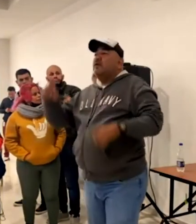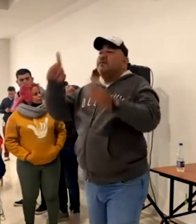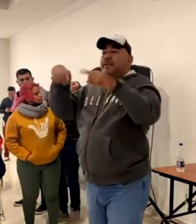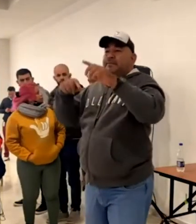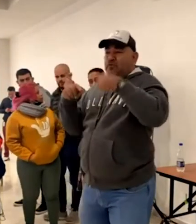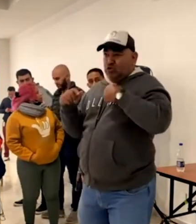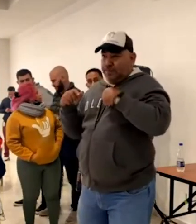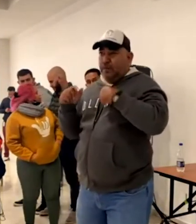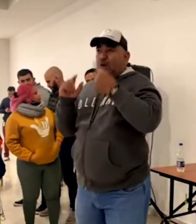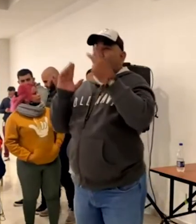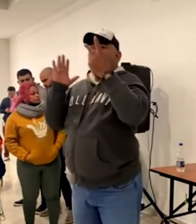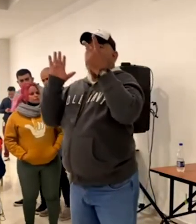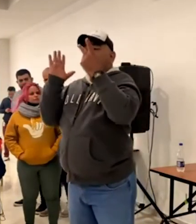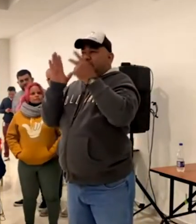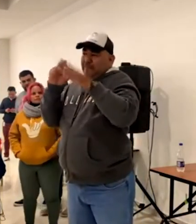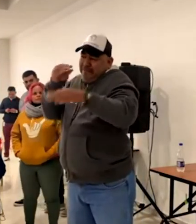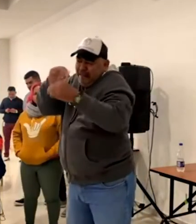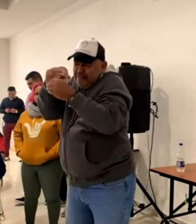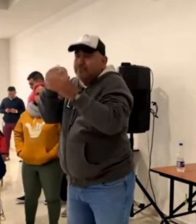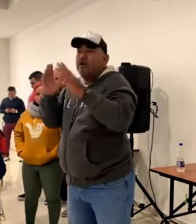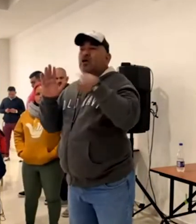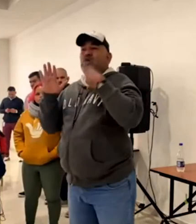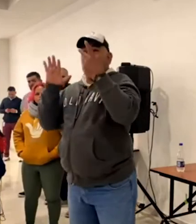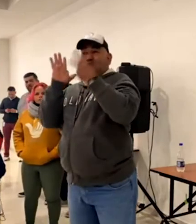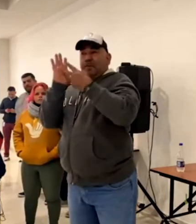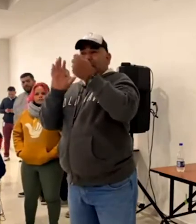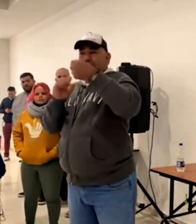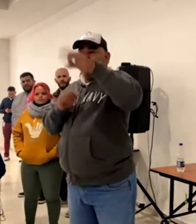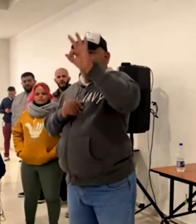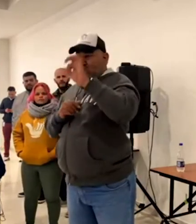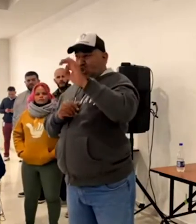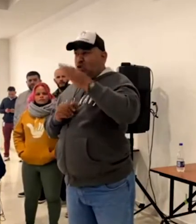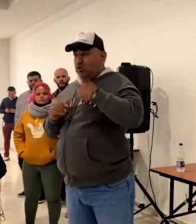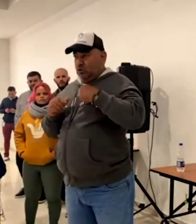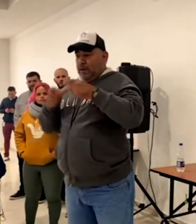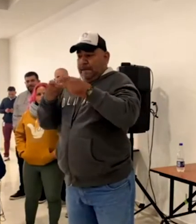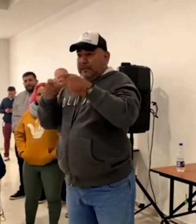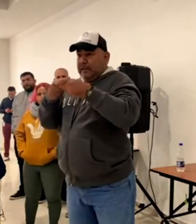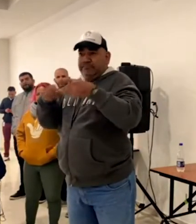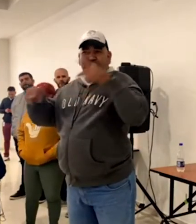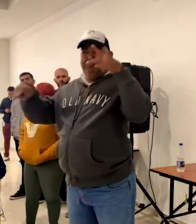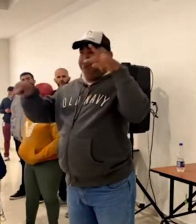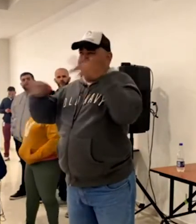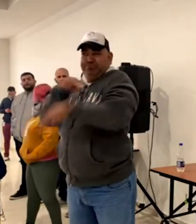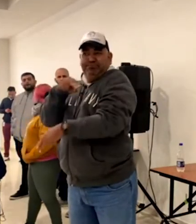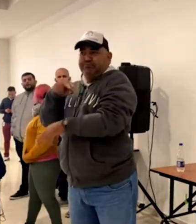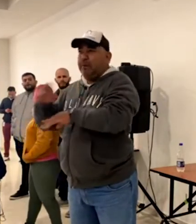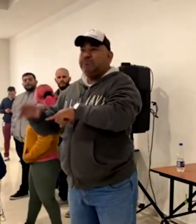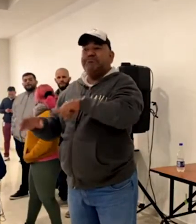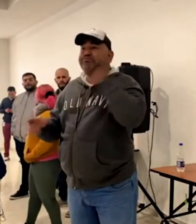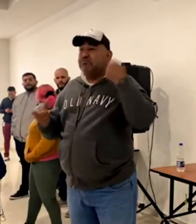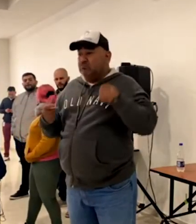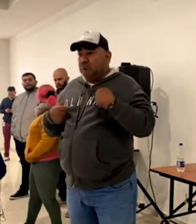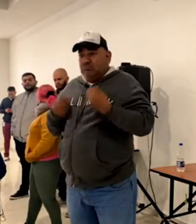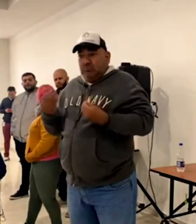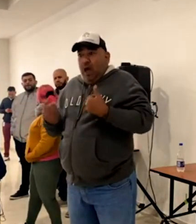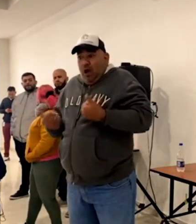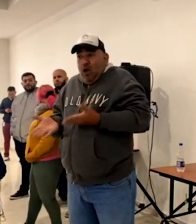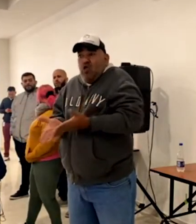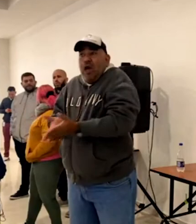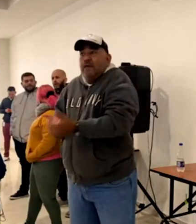en el nivel nacional y sobre todo la creación en 2018